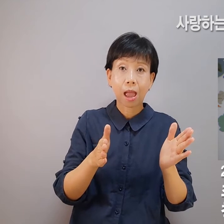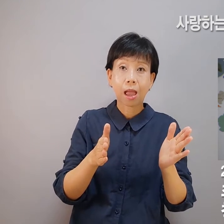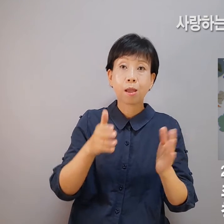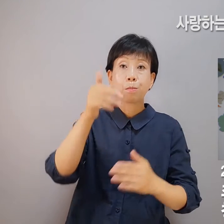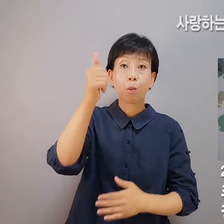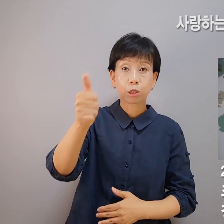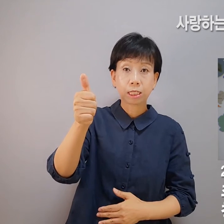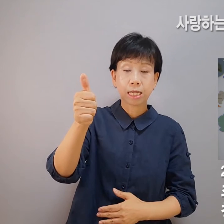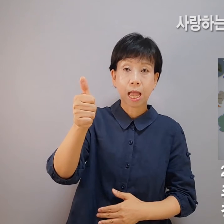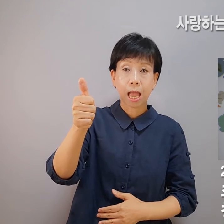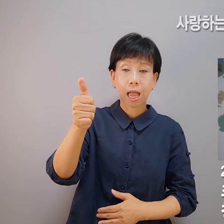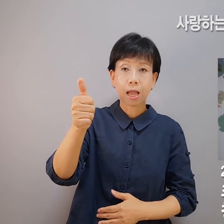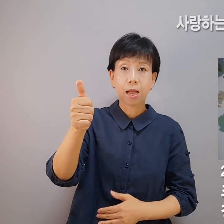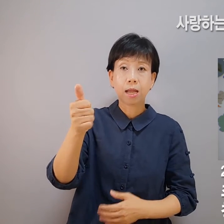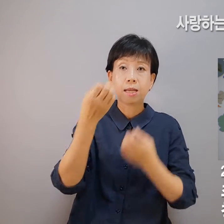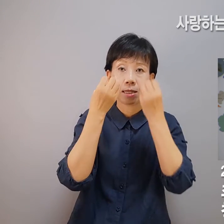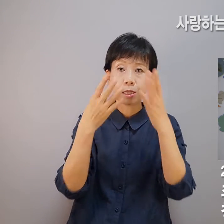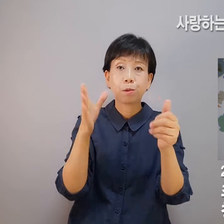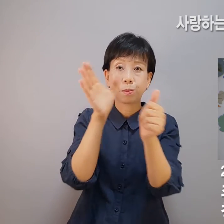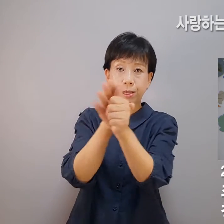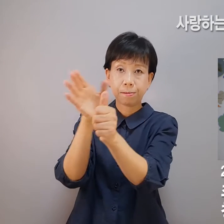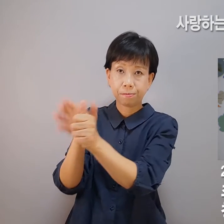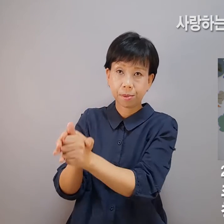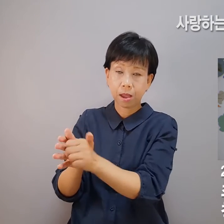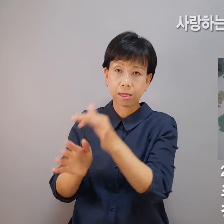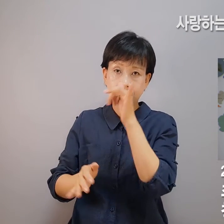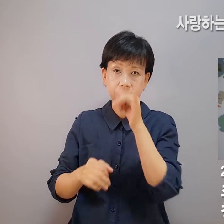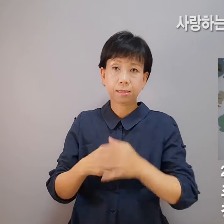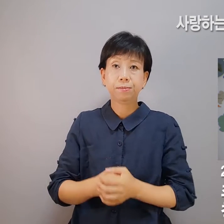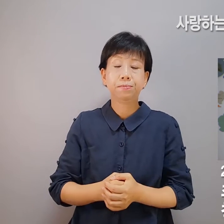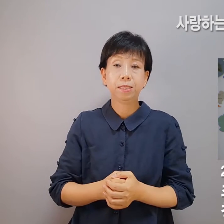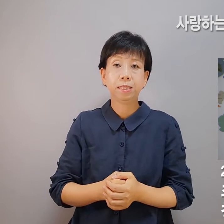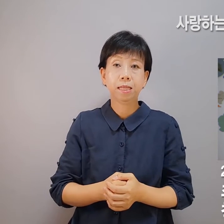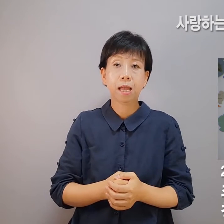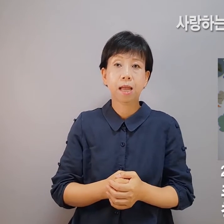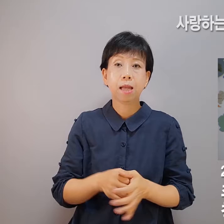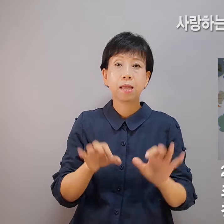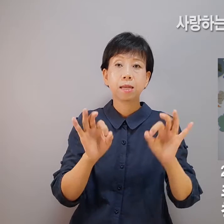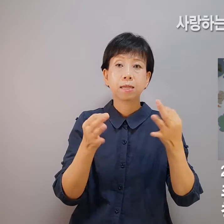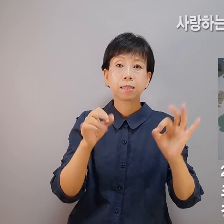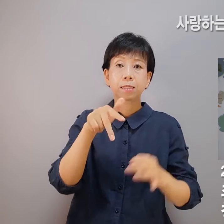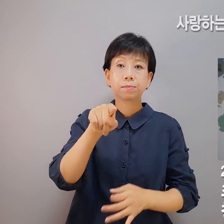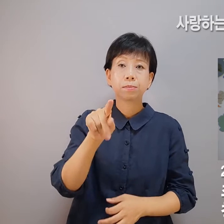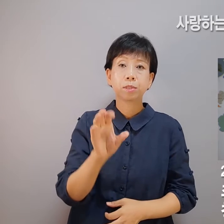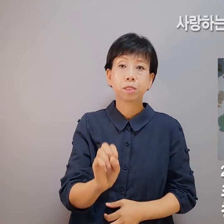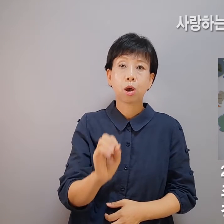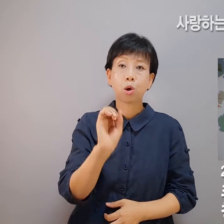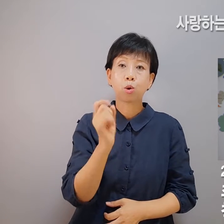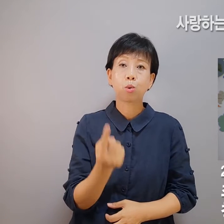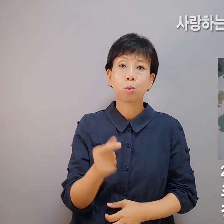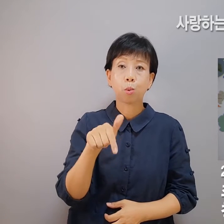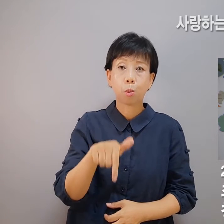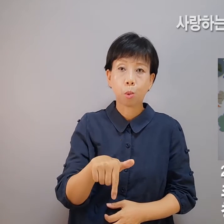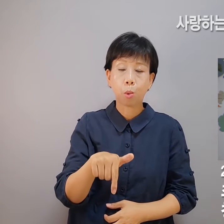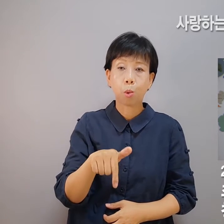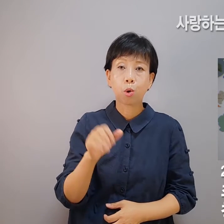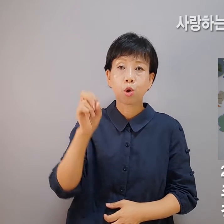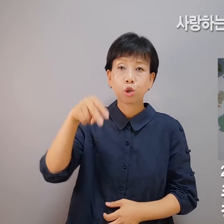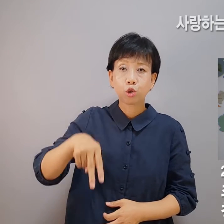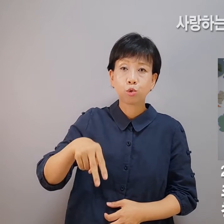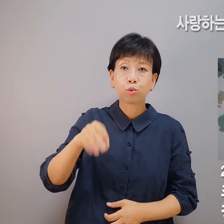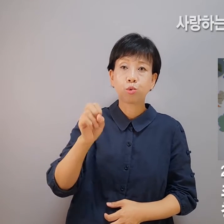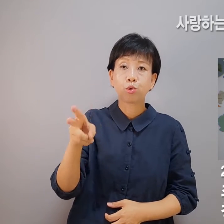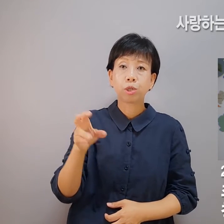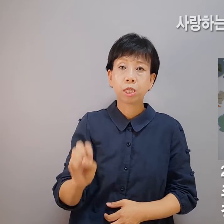겸손 2-1 사랑방의 김정옥 권사님, 겸손 2-2 사랑방의 유영애 권사님을 우리 사랑